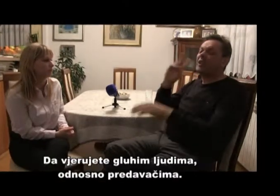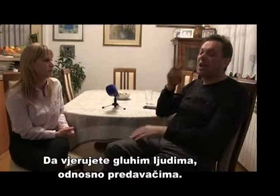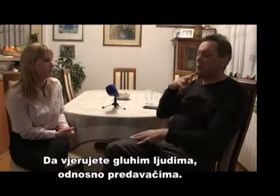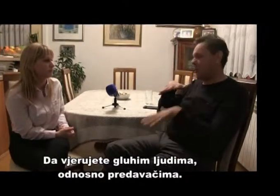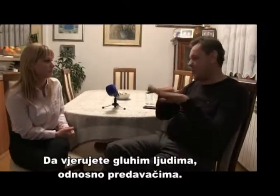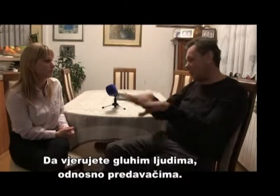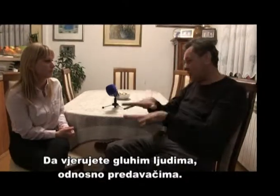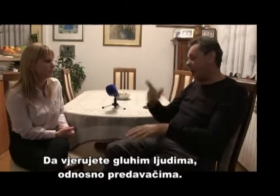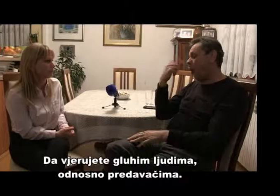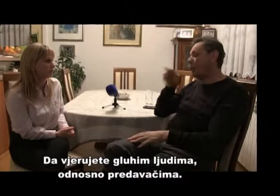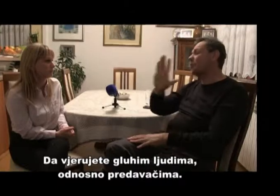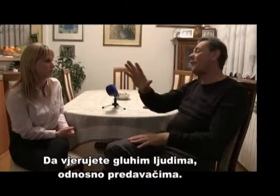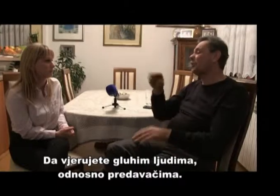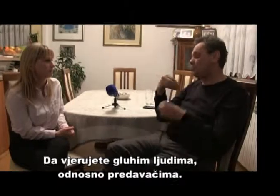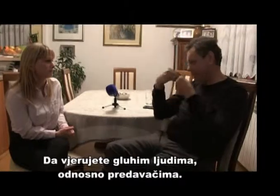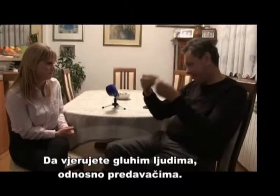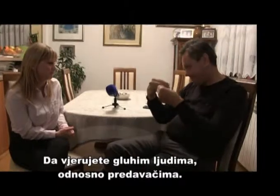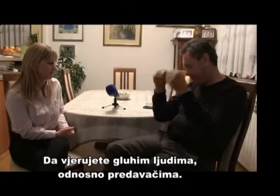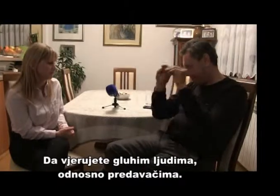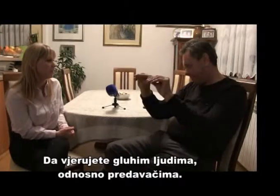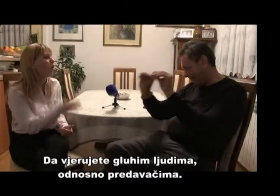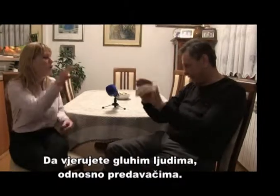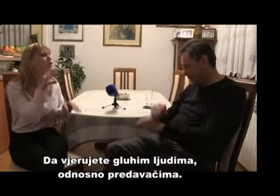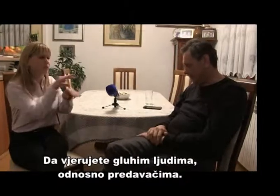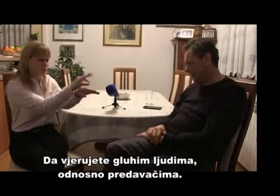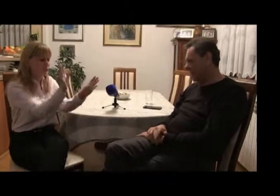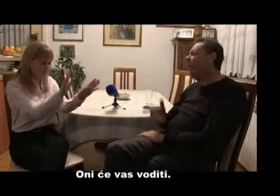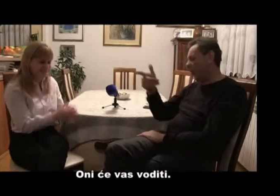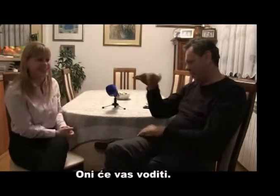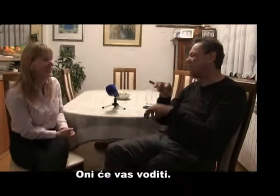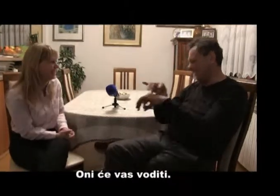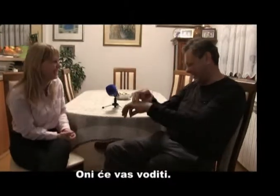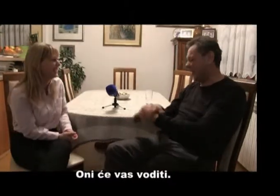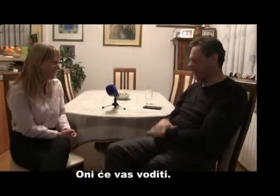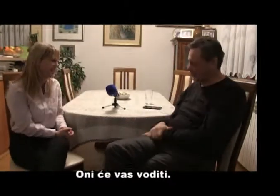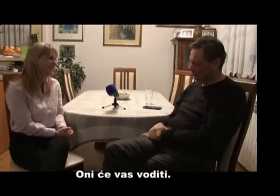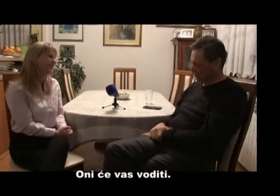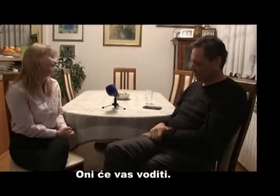vjerujete gluhim ljudima, odnosno vašim predavačima. Oni će vas voditi.